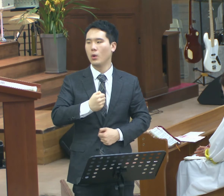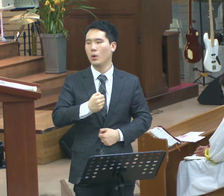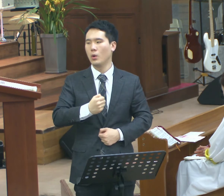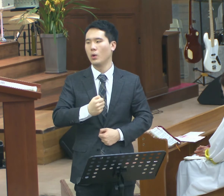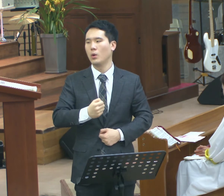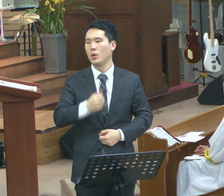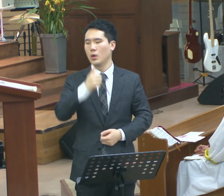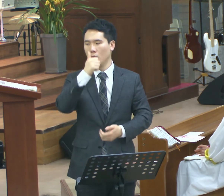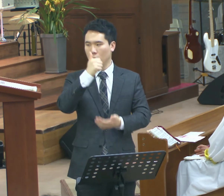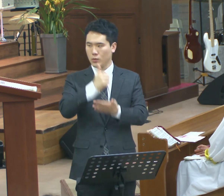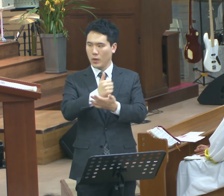은혜로